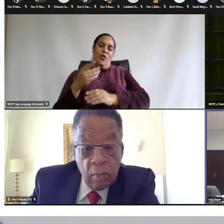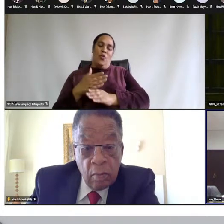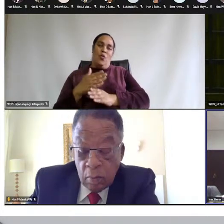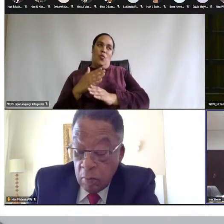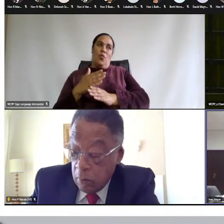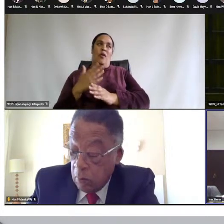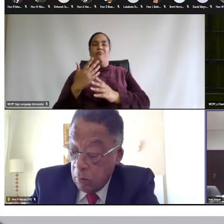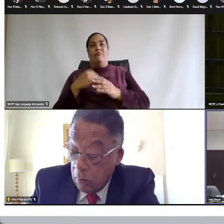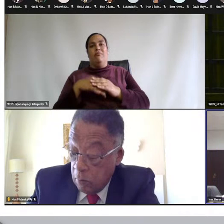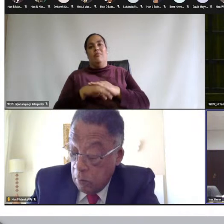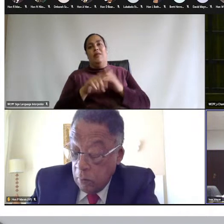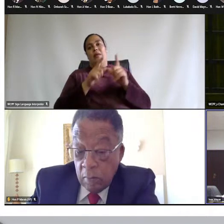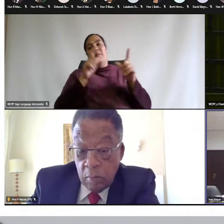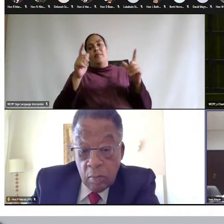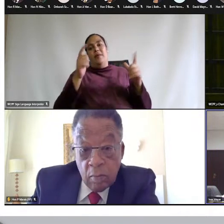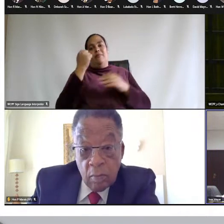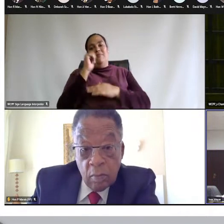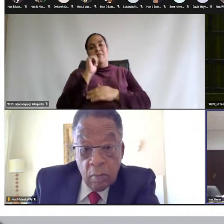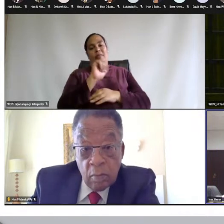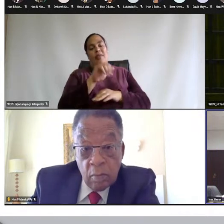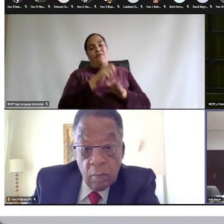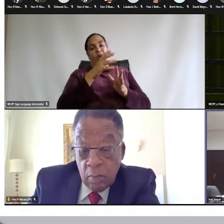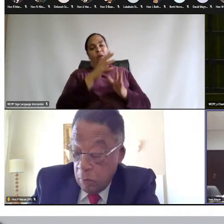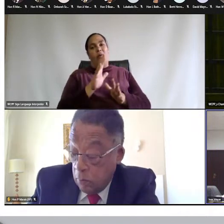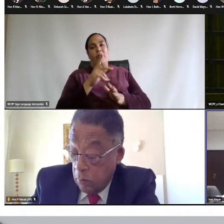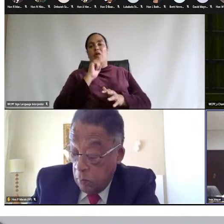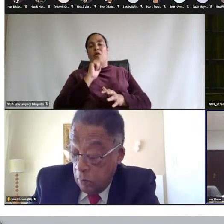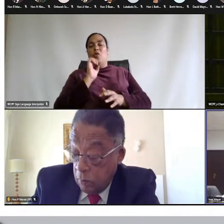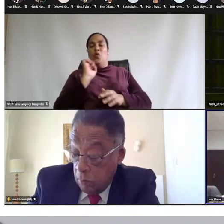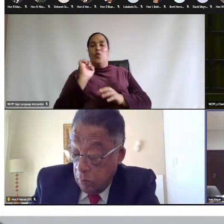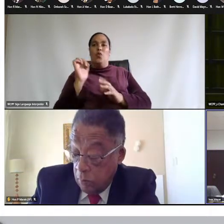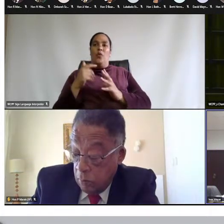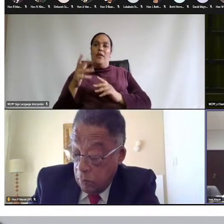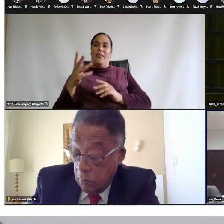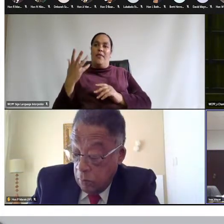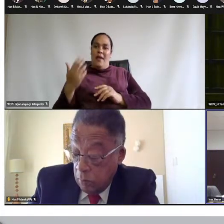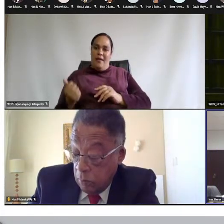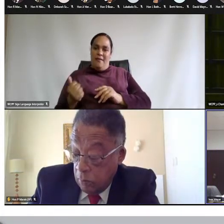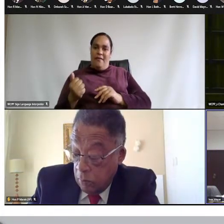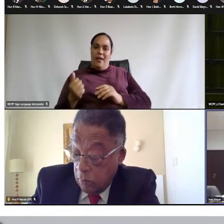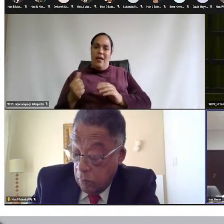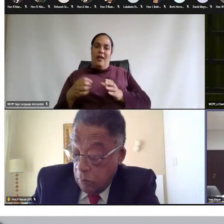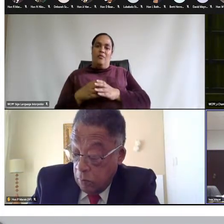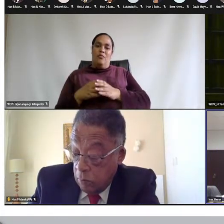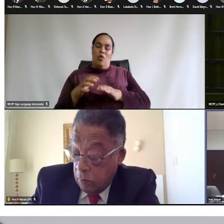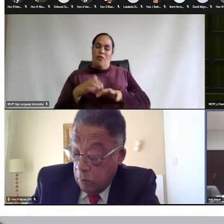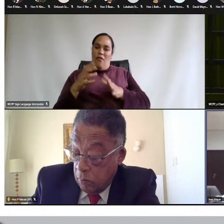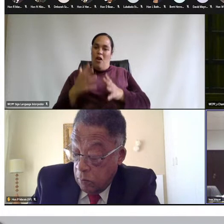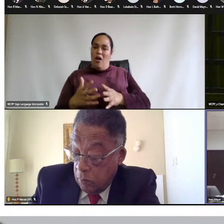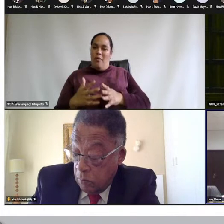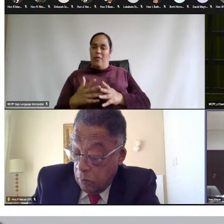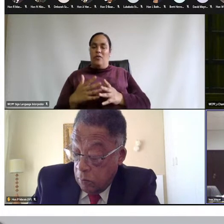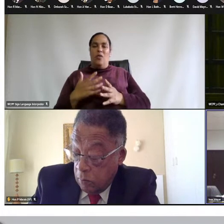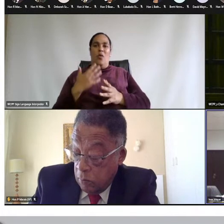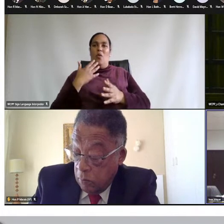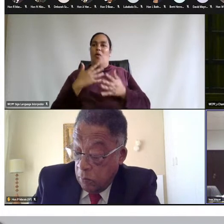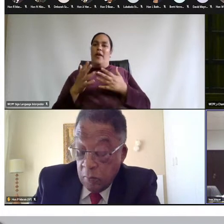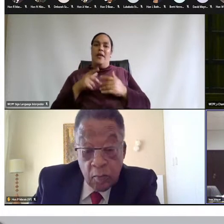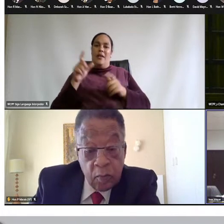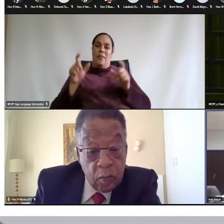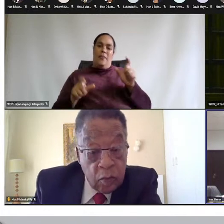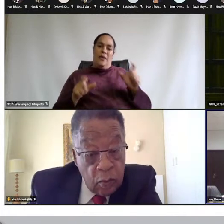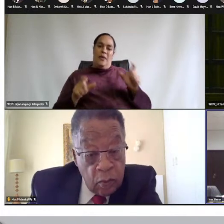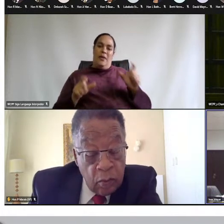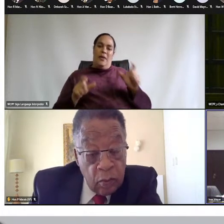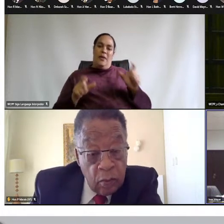kom, baie boere gebruik maar die koöperasie, kleinboere, kommersiële boere, enige persoon.